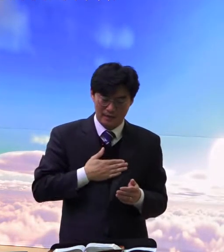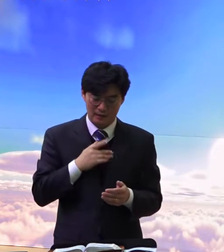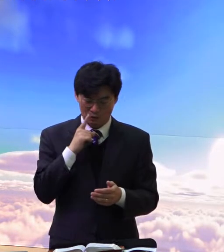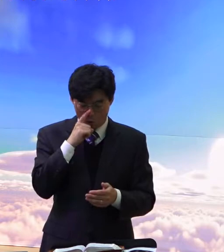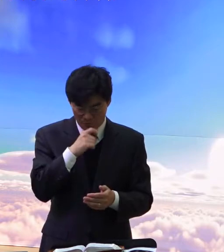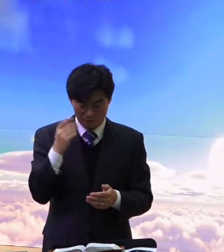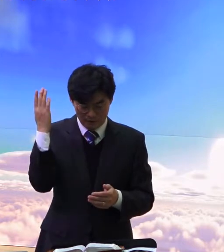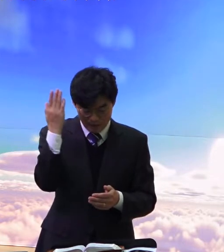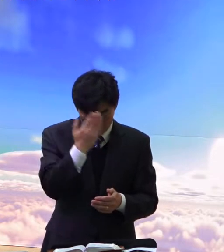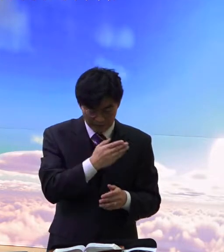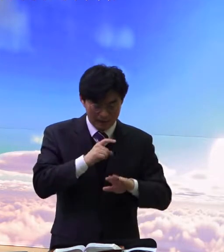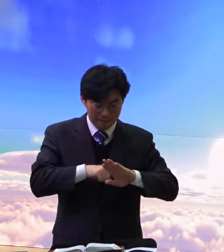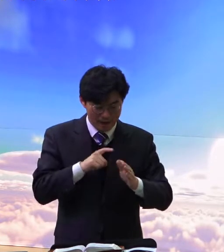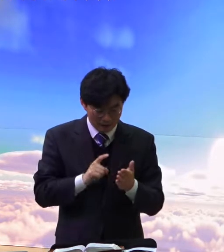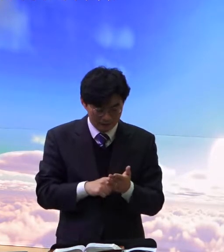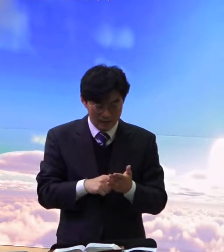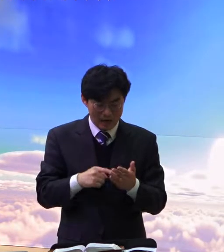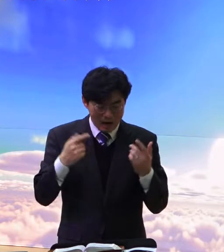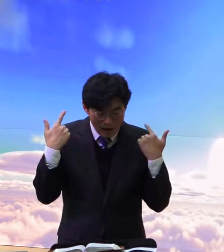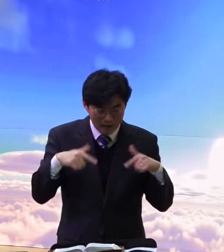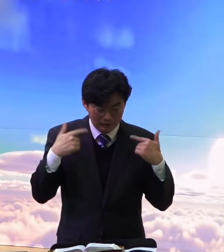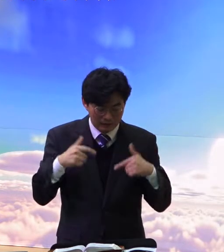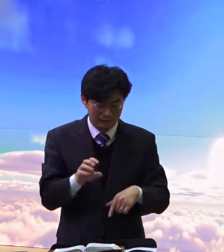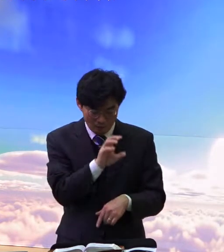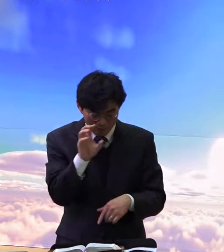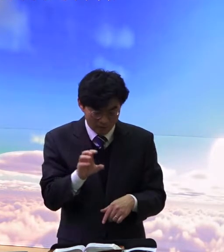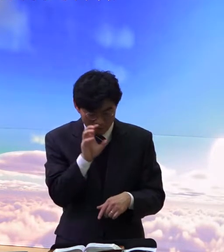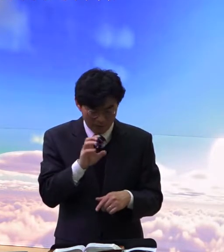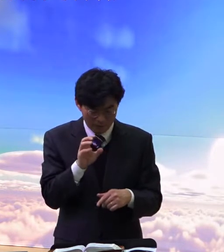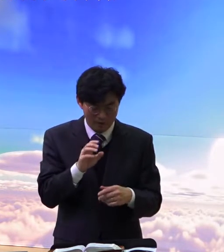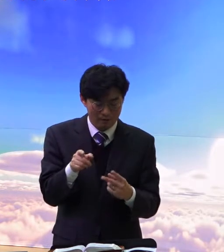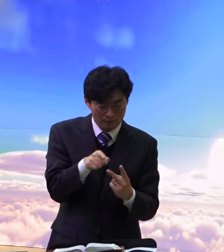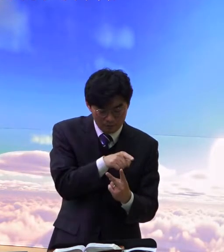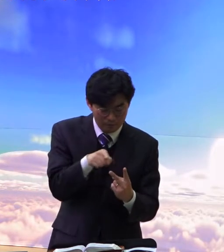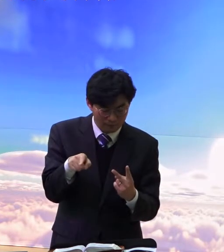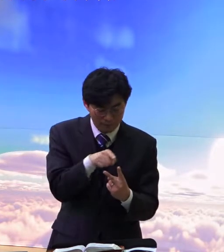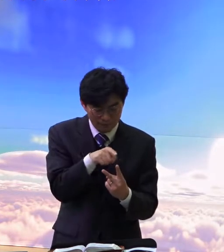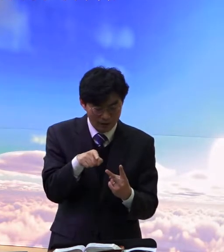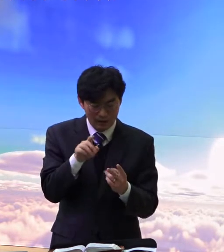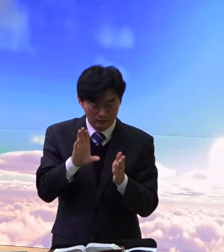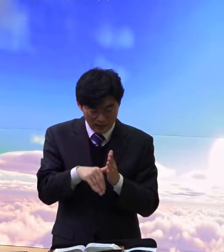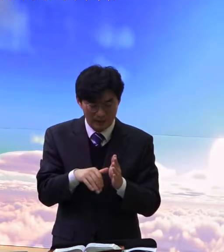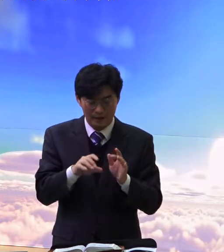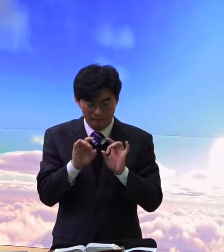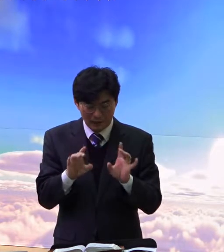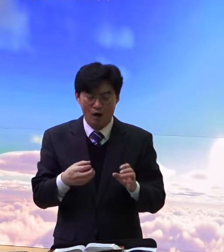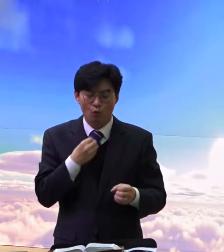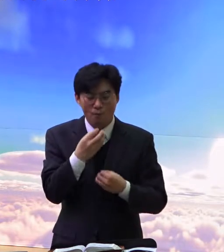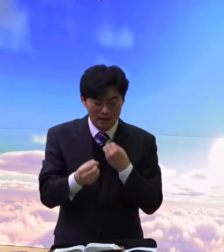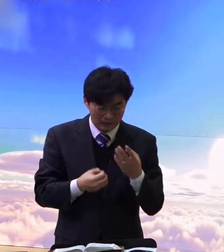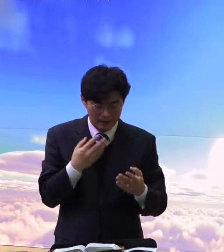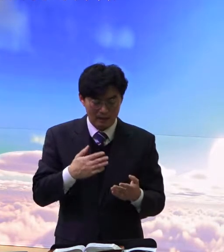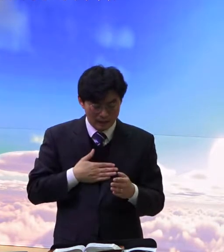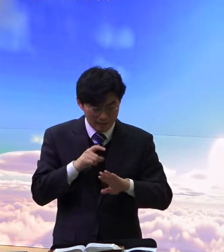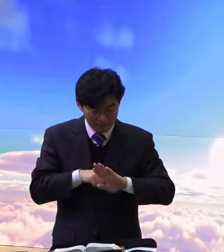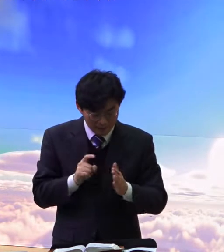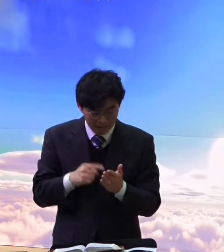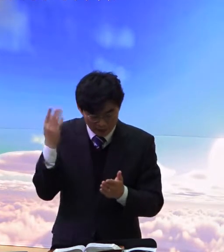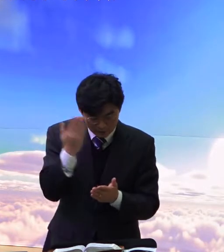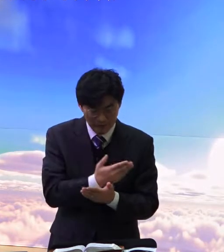예수님이십니다 라고 계속해서 고백하고, 그래서 점점 그렇게 예수님을 모시고 예수님과